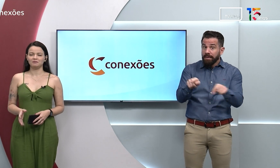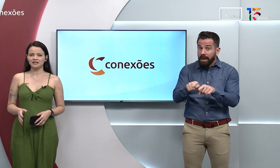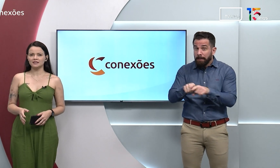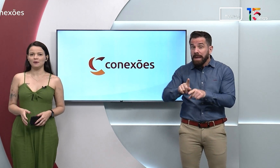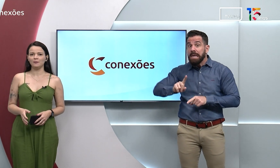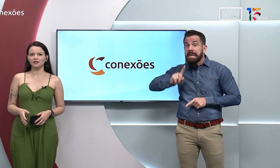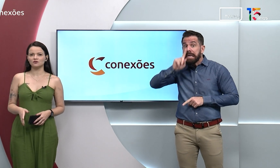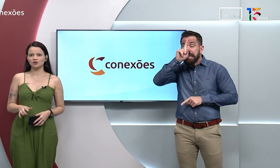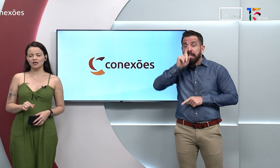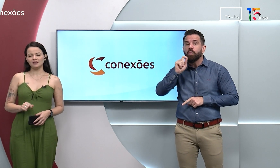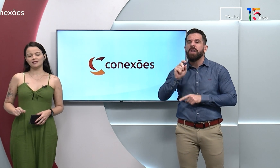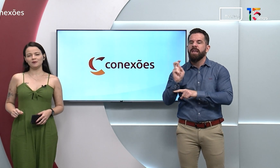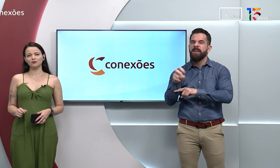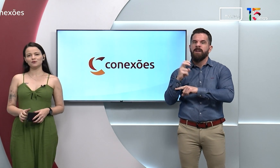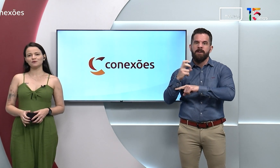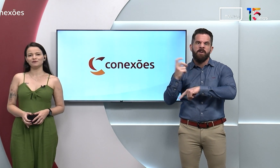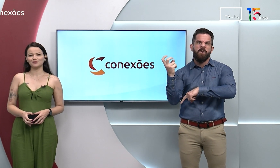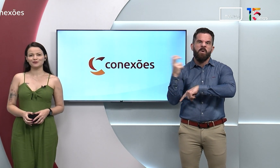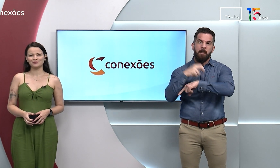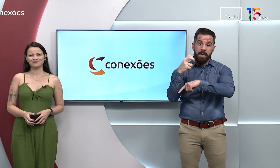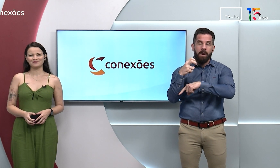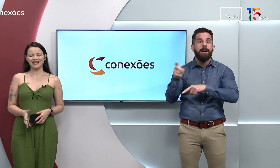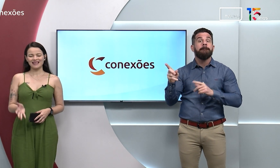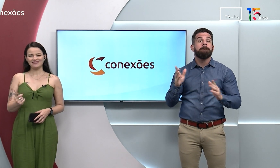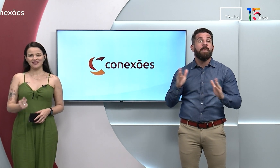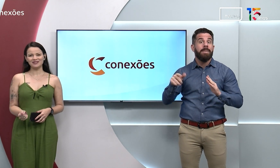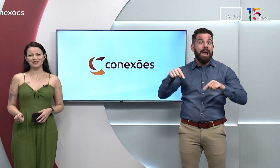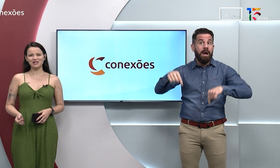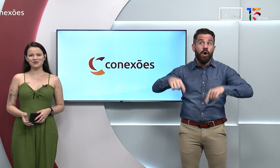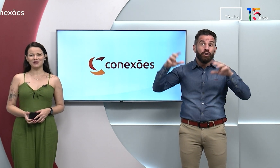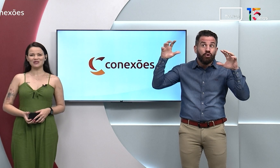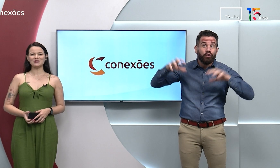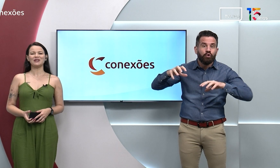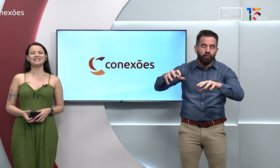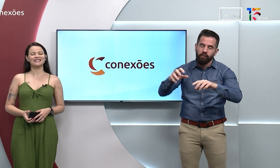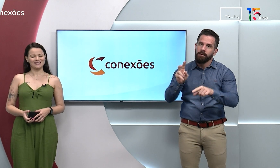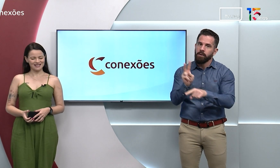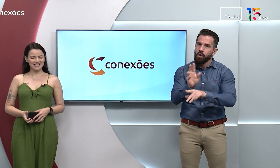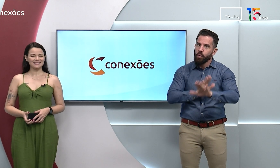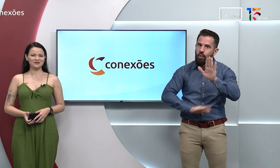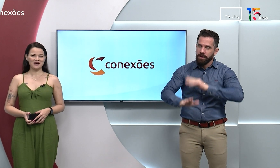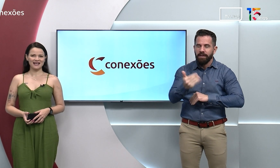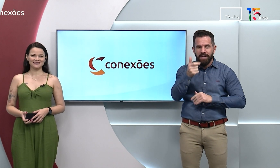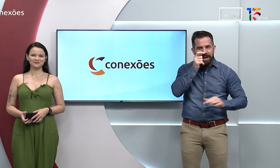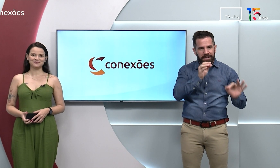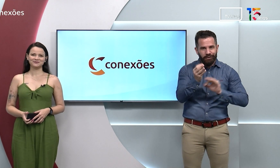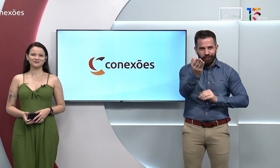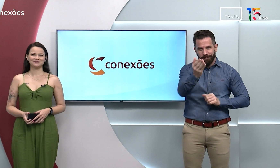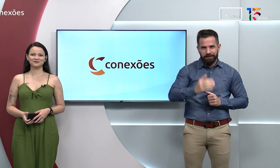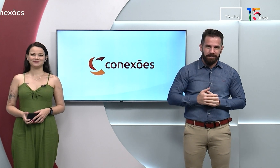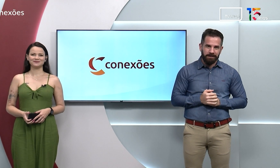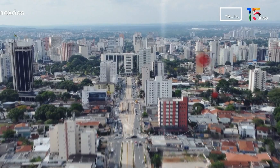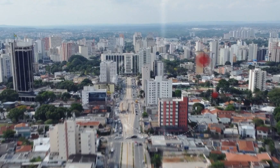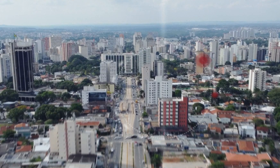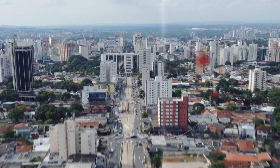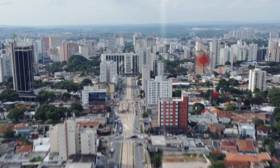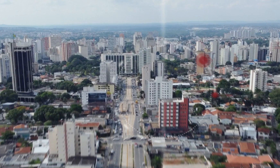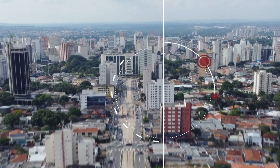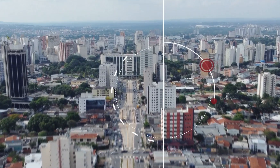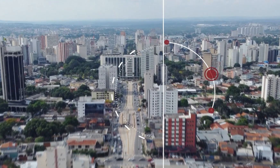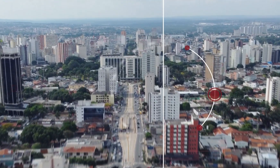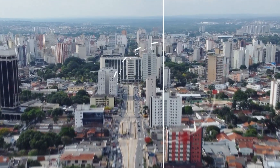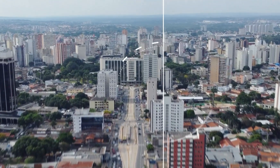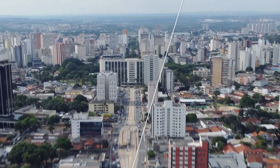escorpiões, principalmente nesse período chuvoso. Vem com a gente, o Conexões já está no ar.